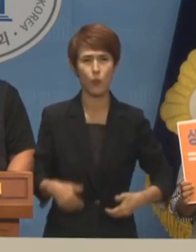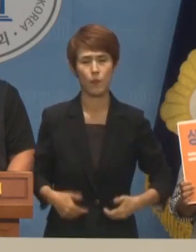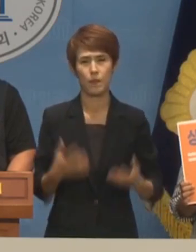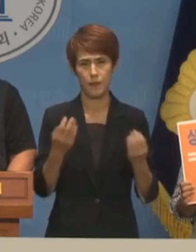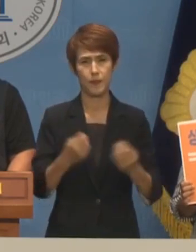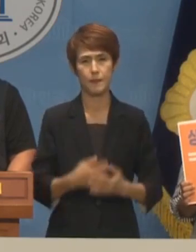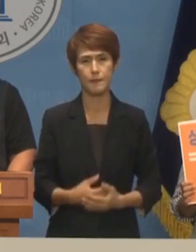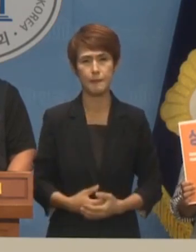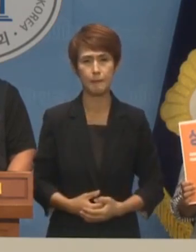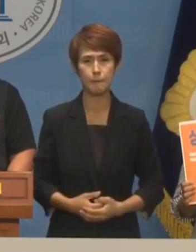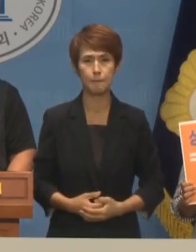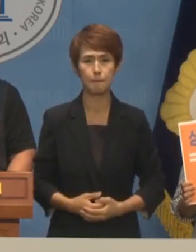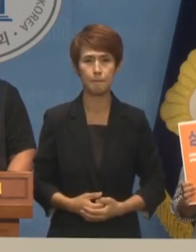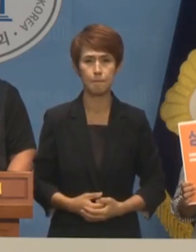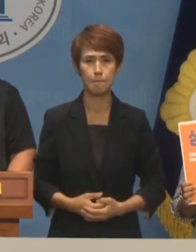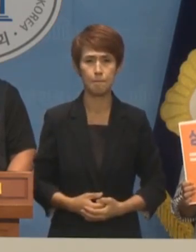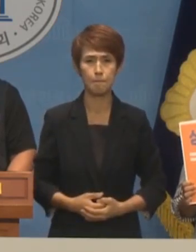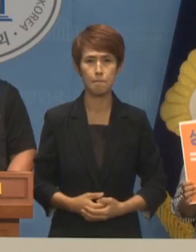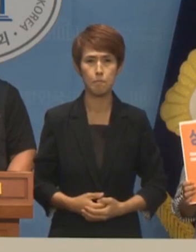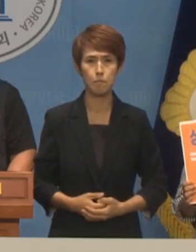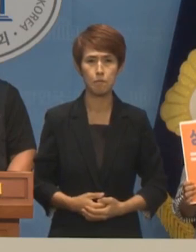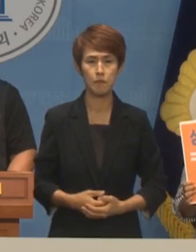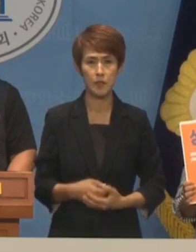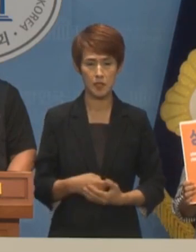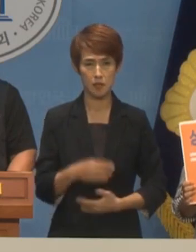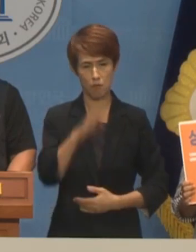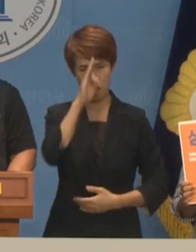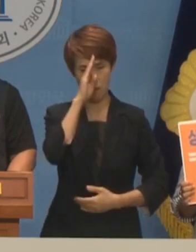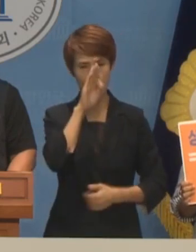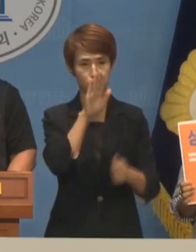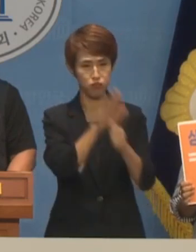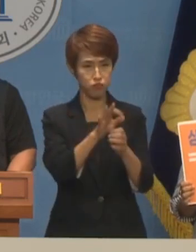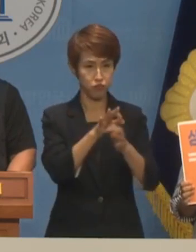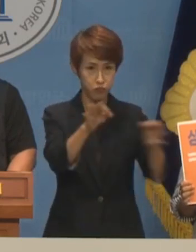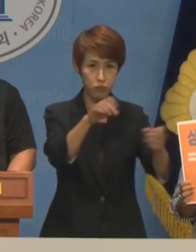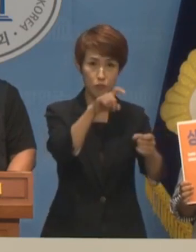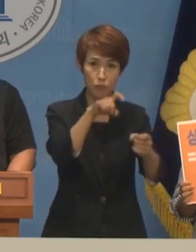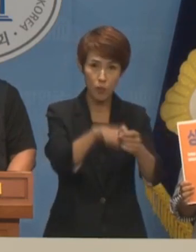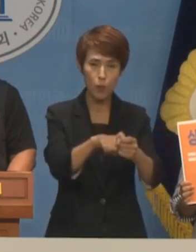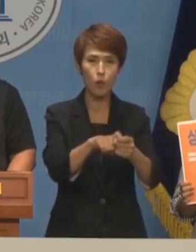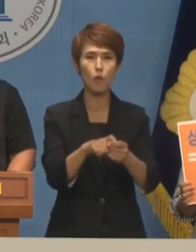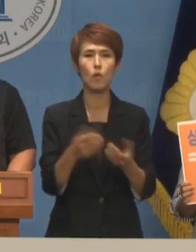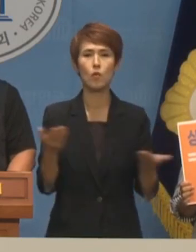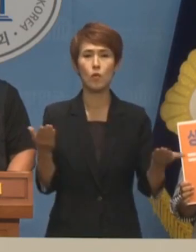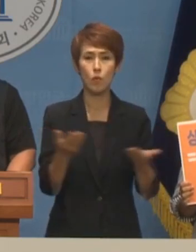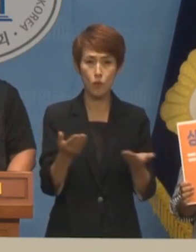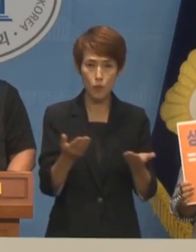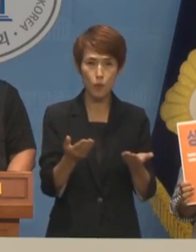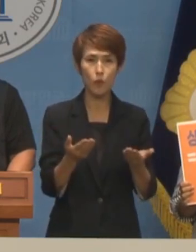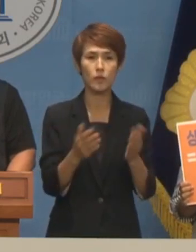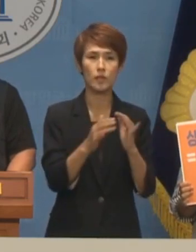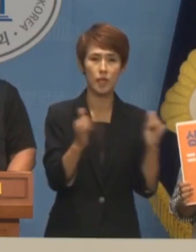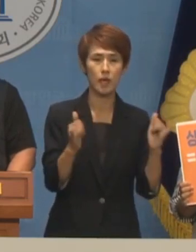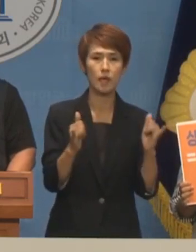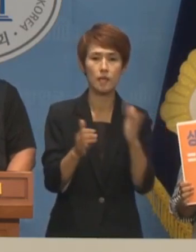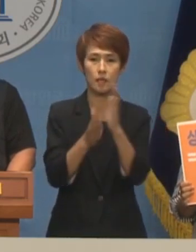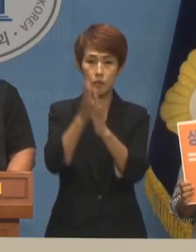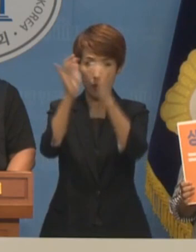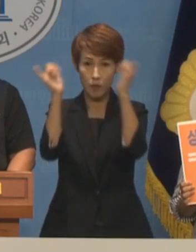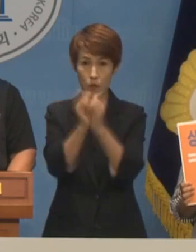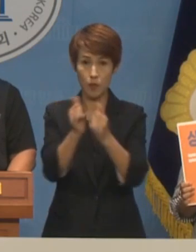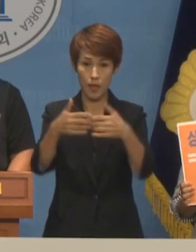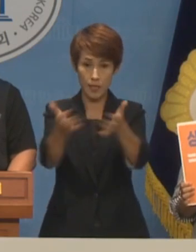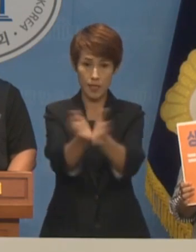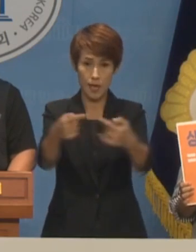많습니다. 제대로 된 상병수당 제도 도입을 위해서 노동 시민사회단체가 참여할 수 있는